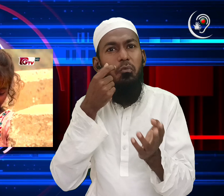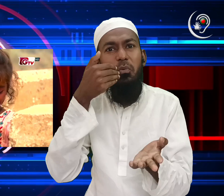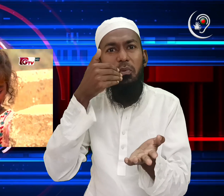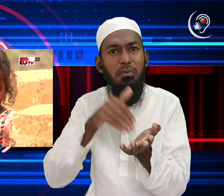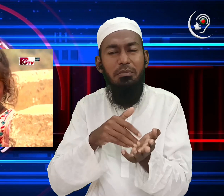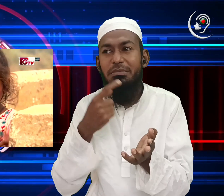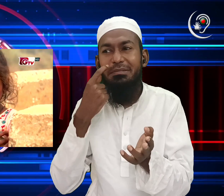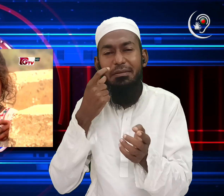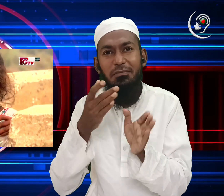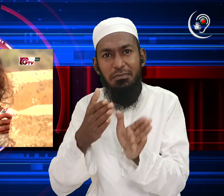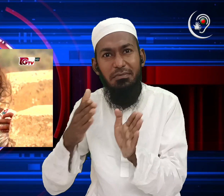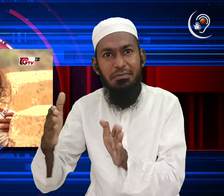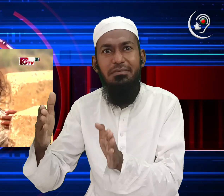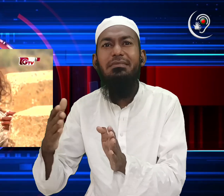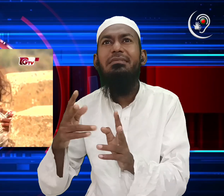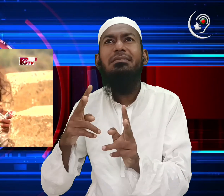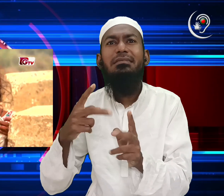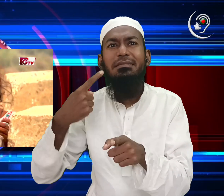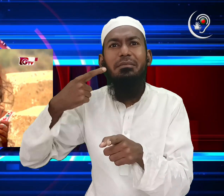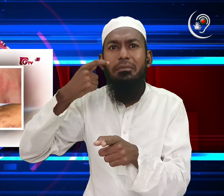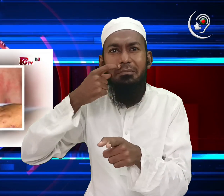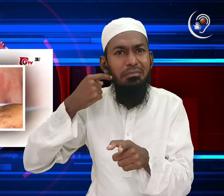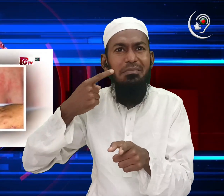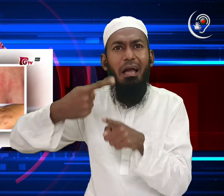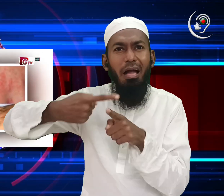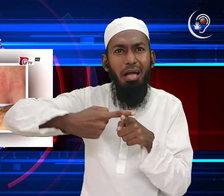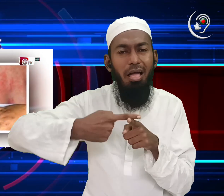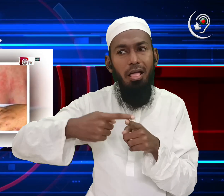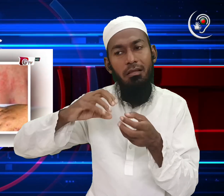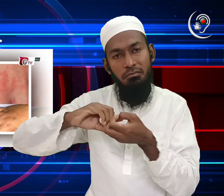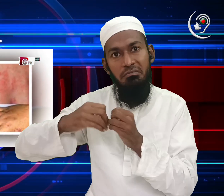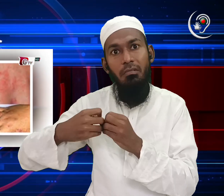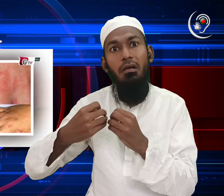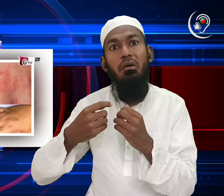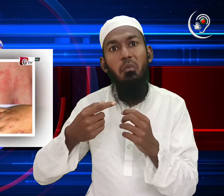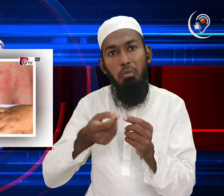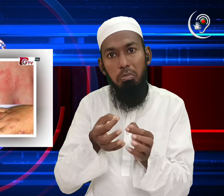পরিবেশে স্ক্যাবিস বা খোসপচরা খুব দ্রুত ছড়ায়।